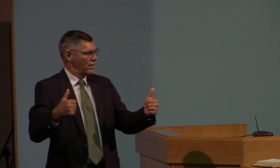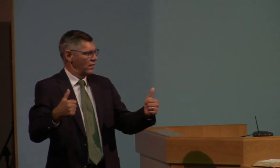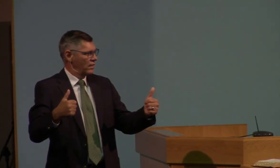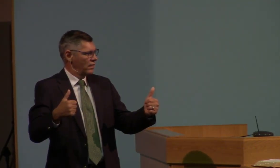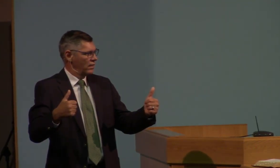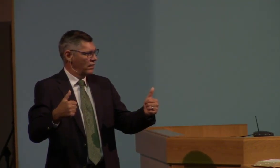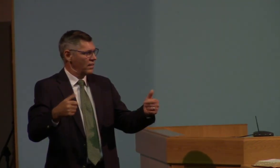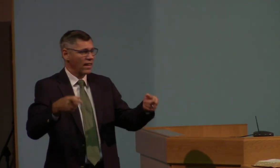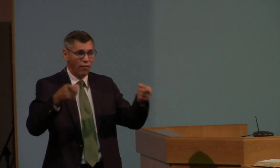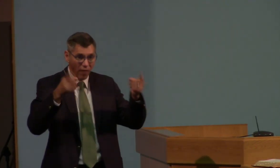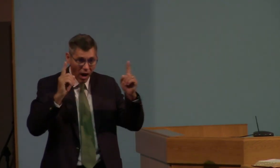dis gevaarlik.